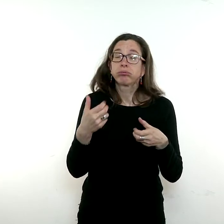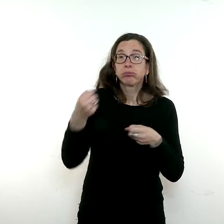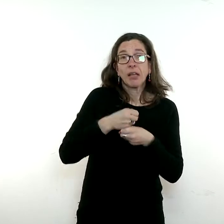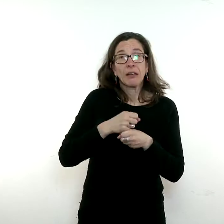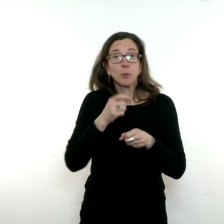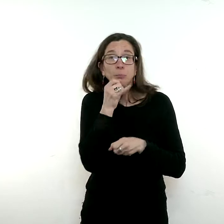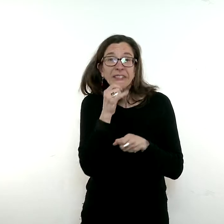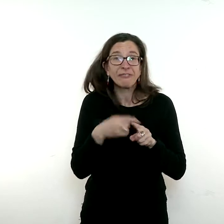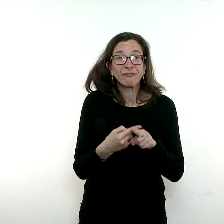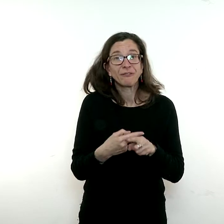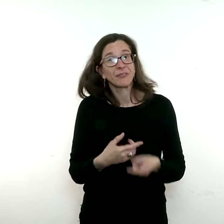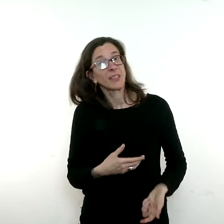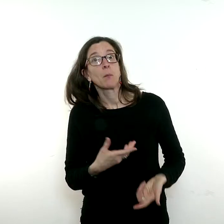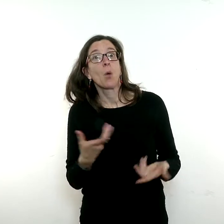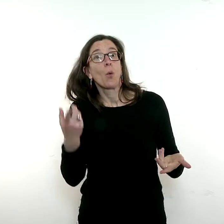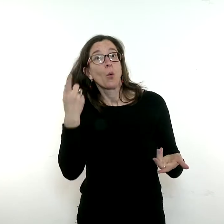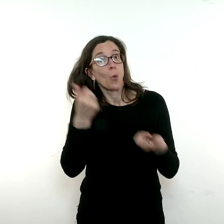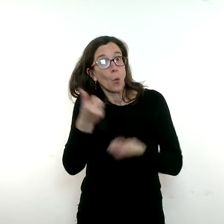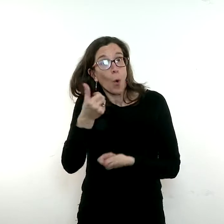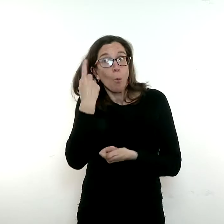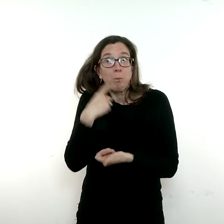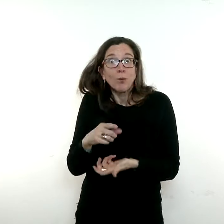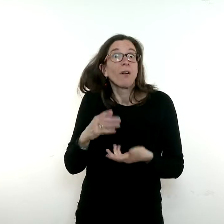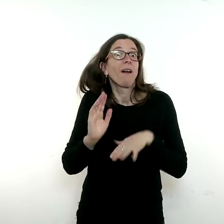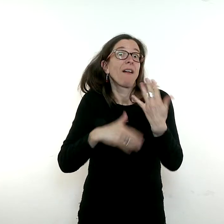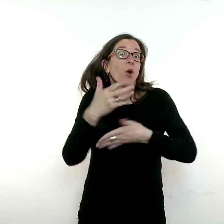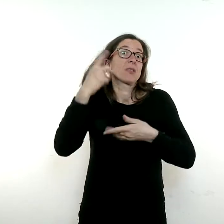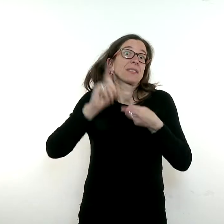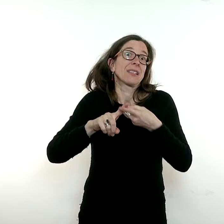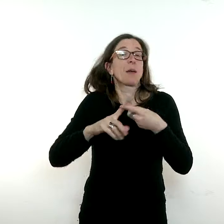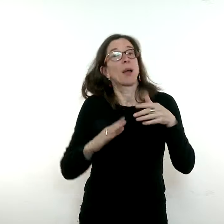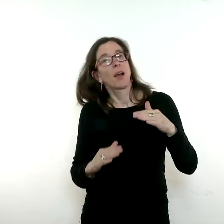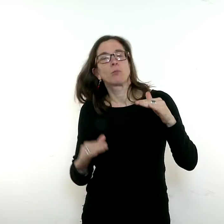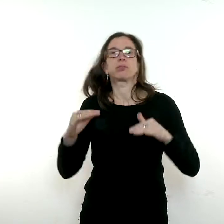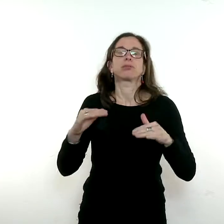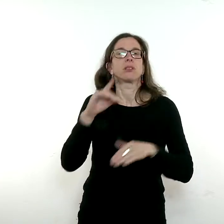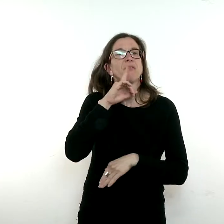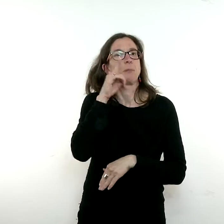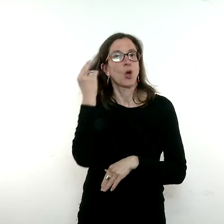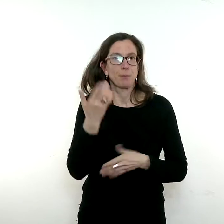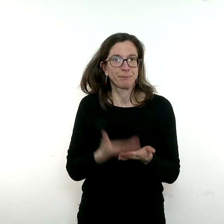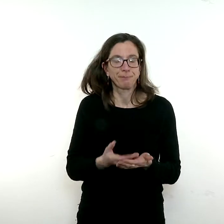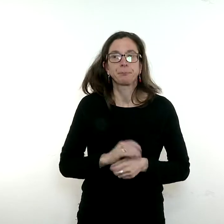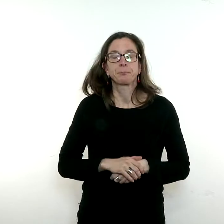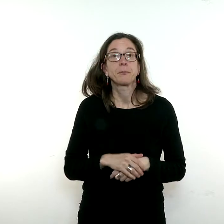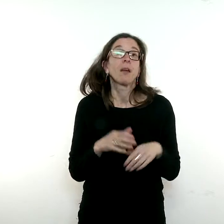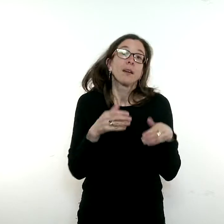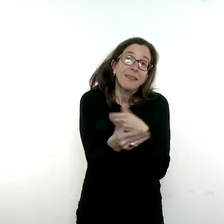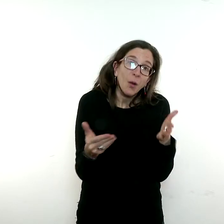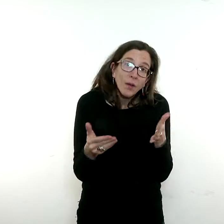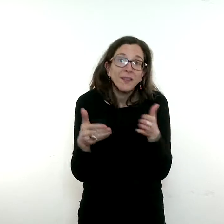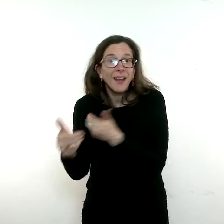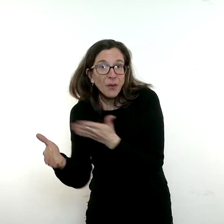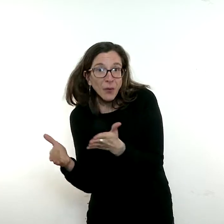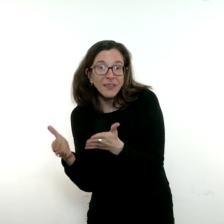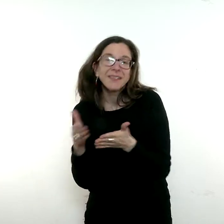pour ça, on a deux catégories. On a une catégorie des 16-25 ans et une catégorie des associations.